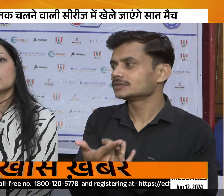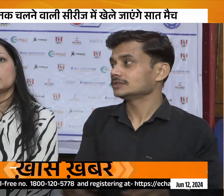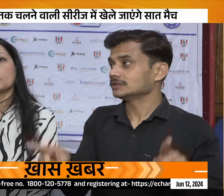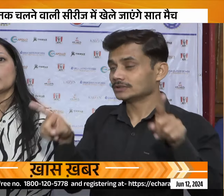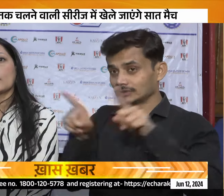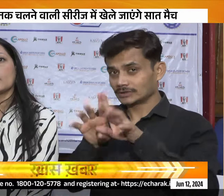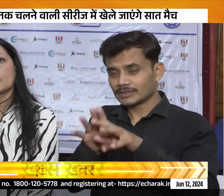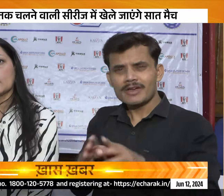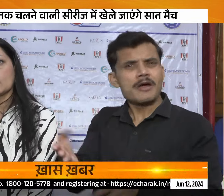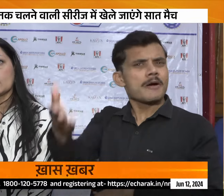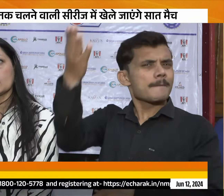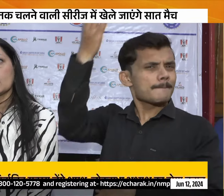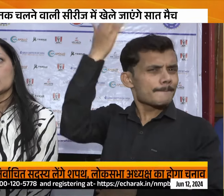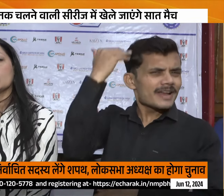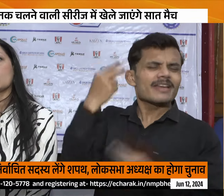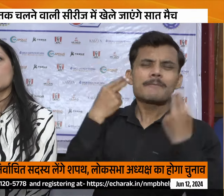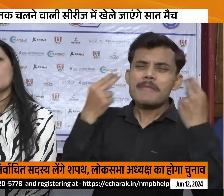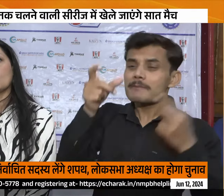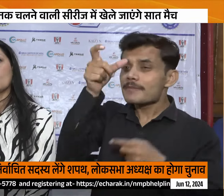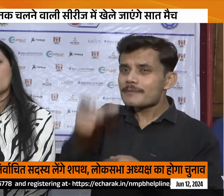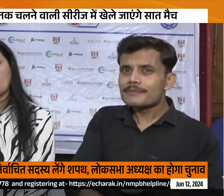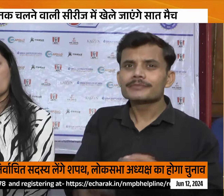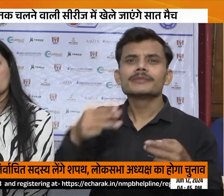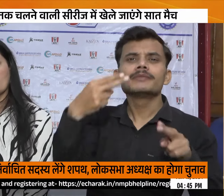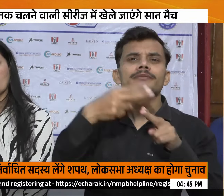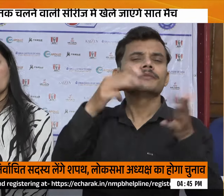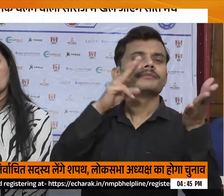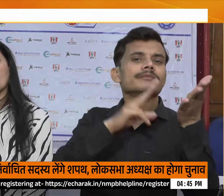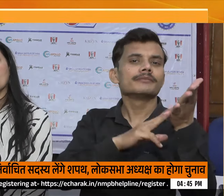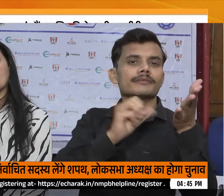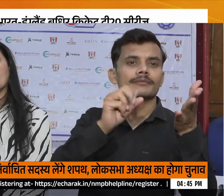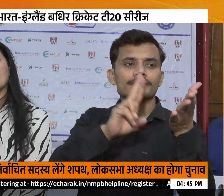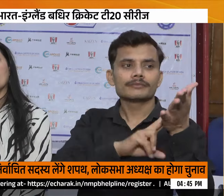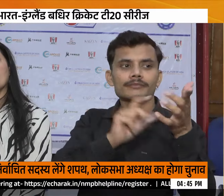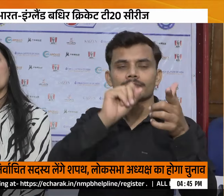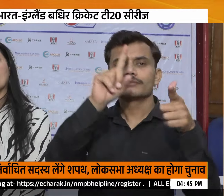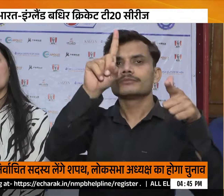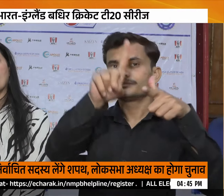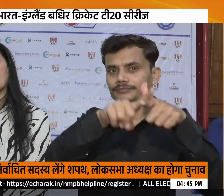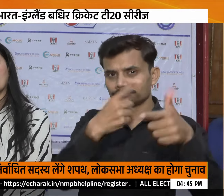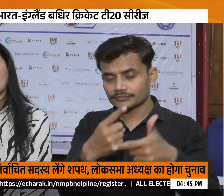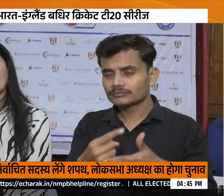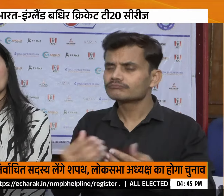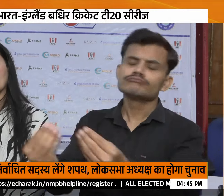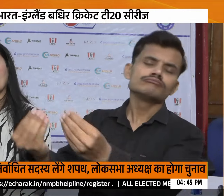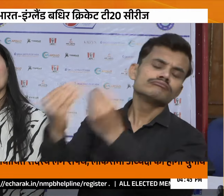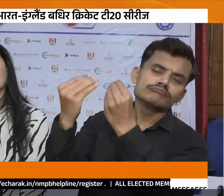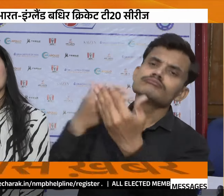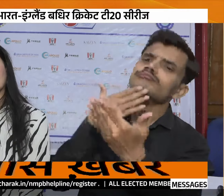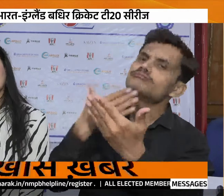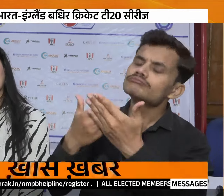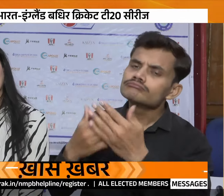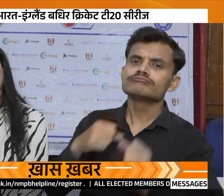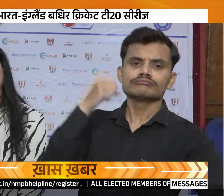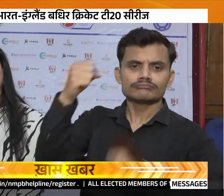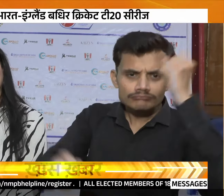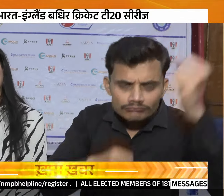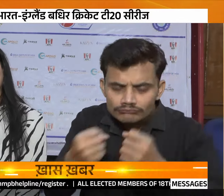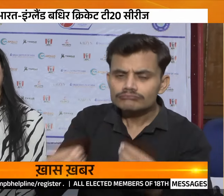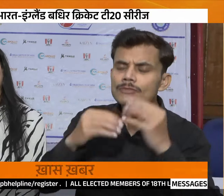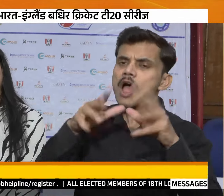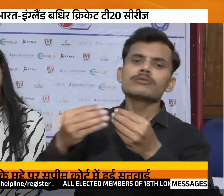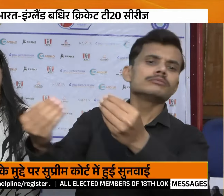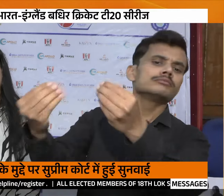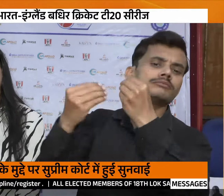पुराने क्रिकेटर्स जैसे मनोज प्रभाकरगी में इट भी आवर हेल्थ एडवाइजर, डाइटिशन्स, एवरिबडी,